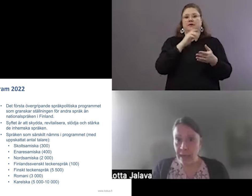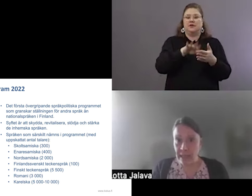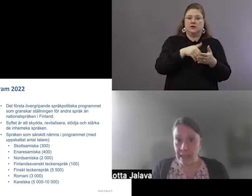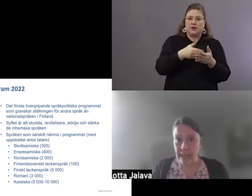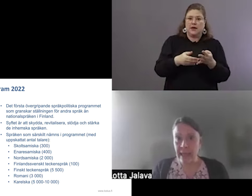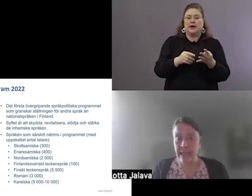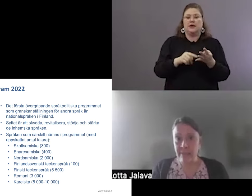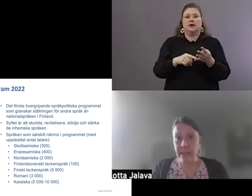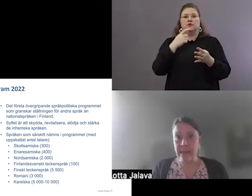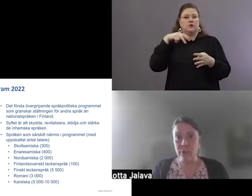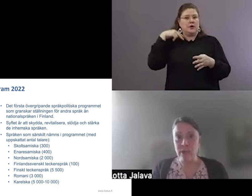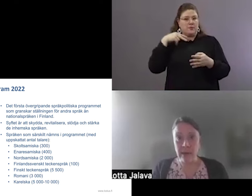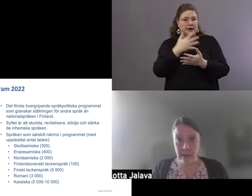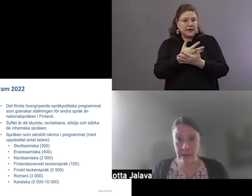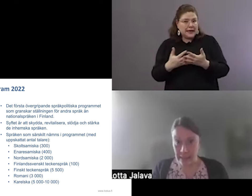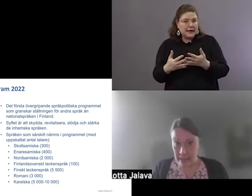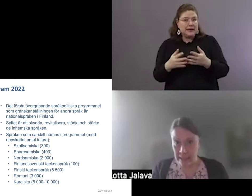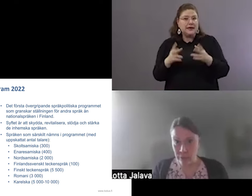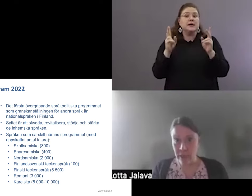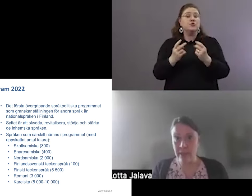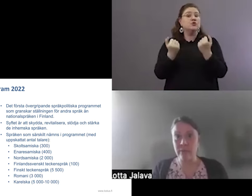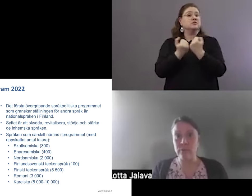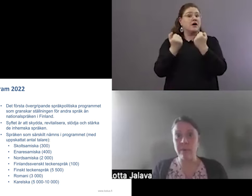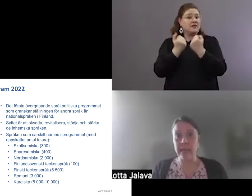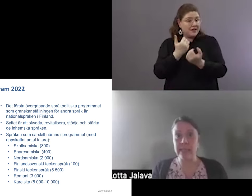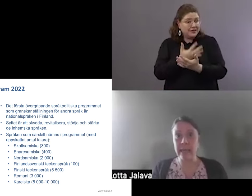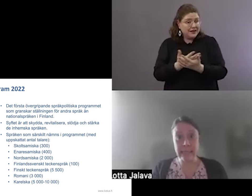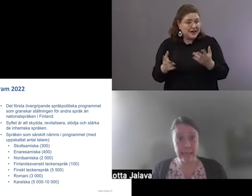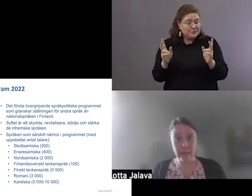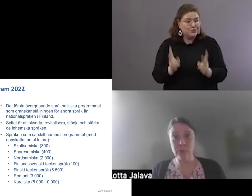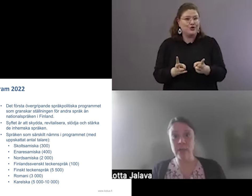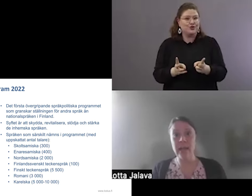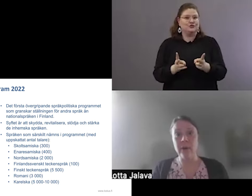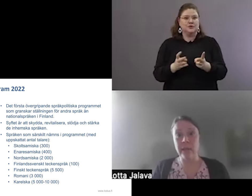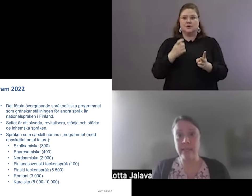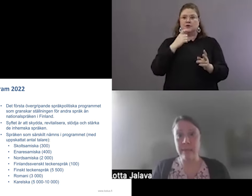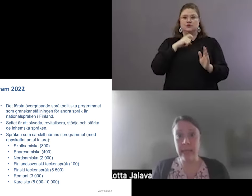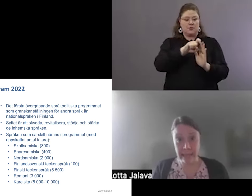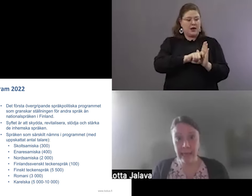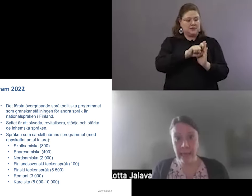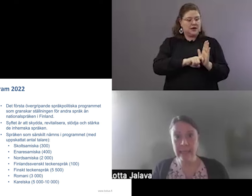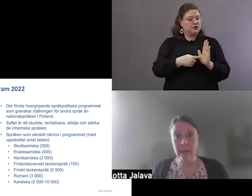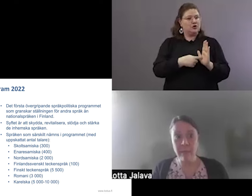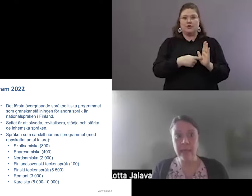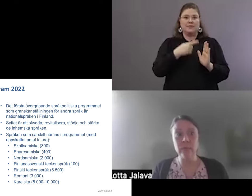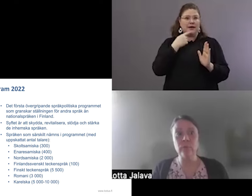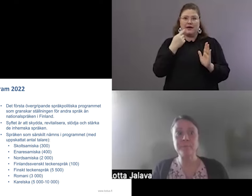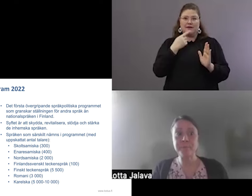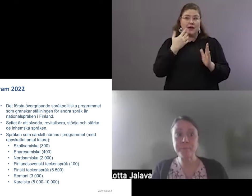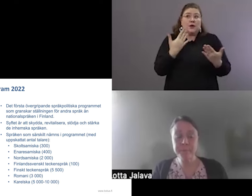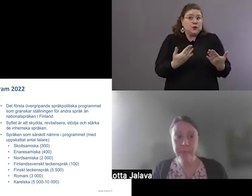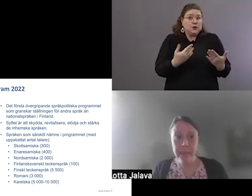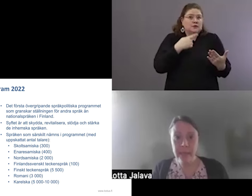suomen romanikieli ja ensimmäisenä myös karjalan kieli, jota nyt suomalaisessa lainsäädännössäkään ei ole aikaisemmin eikä tälläkään hetkellä